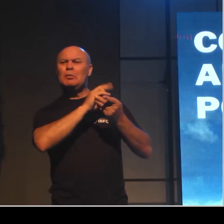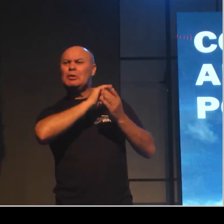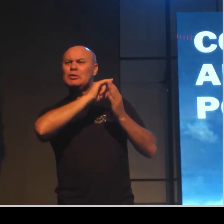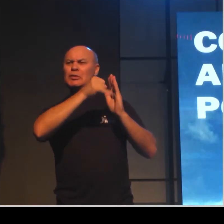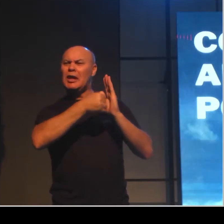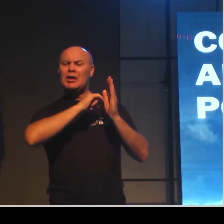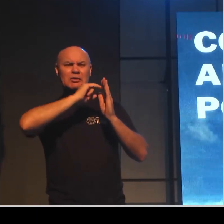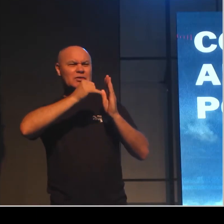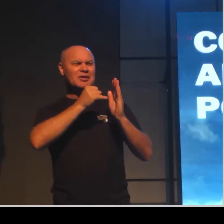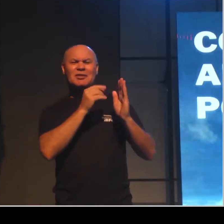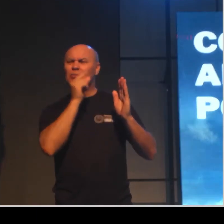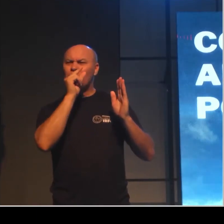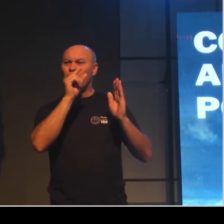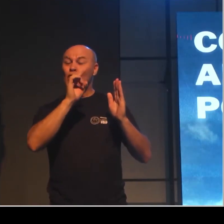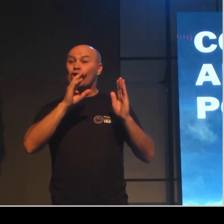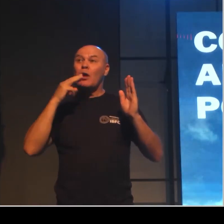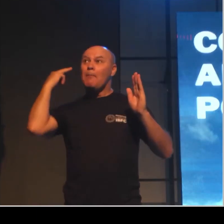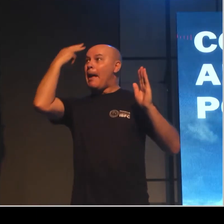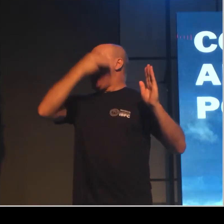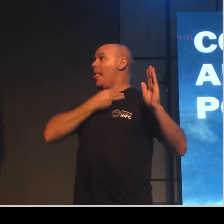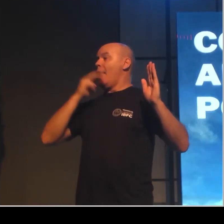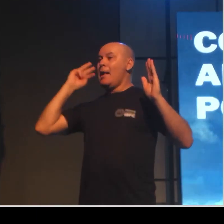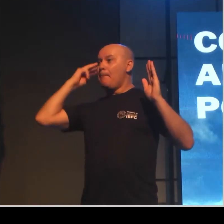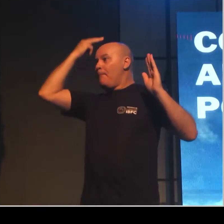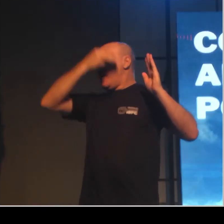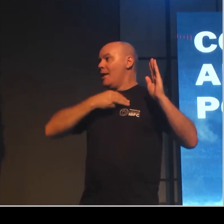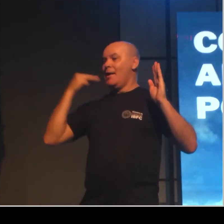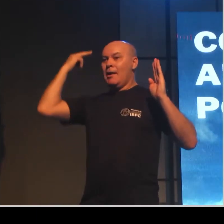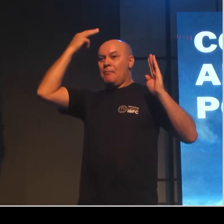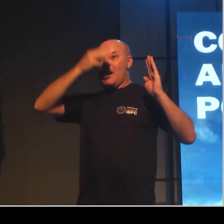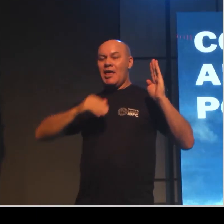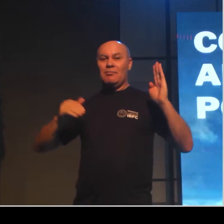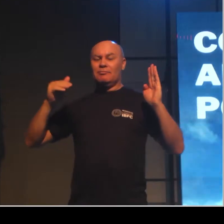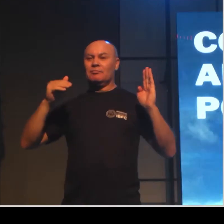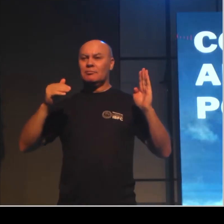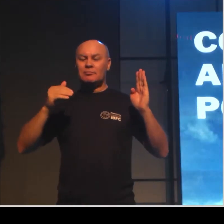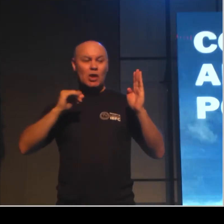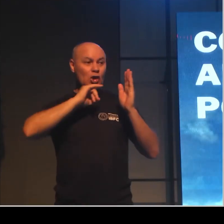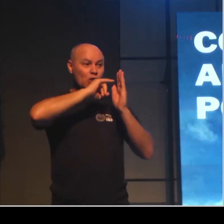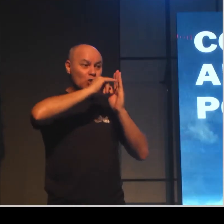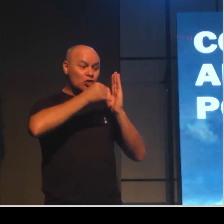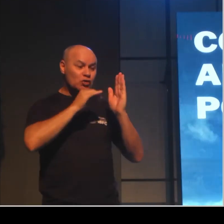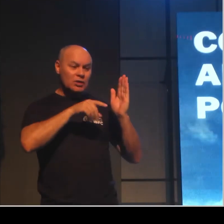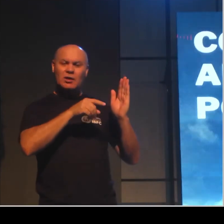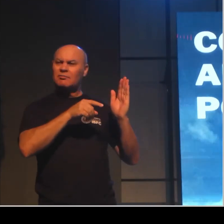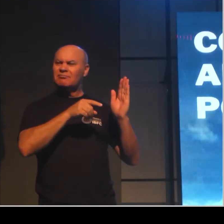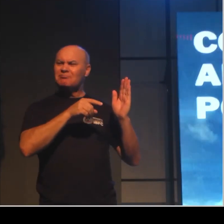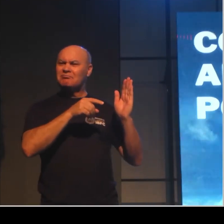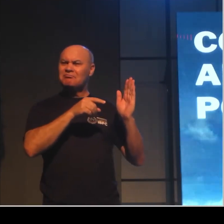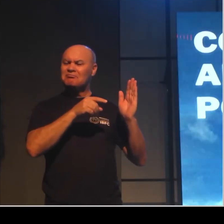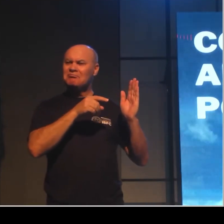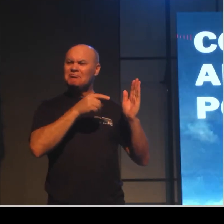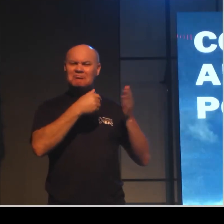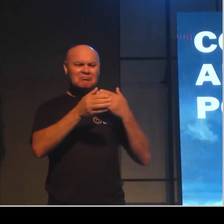importância. É um cara normal, como eu, como você. Ele não tinha